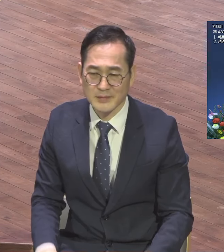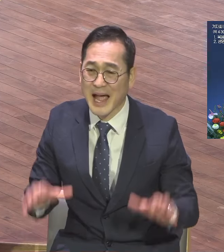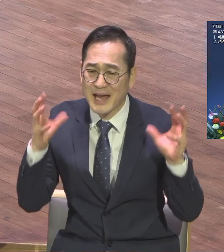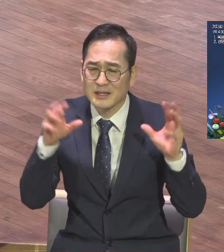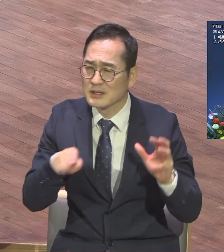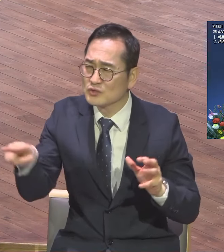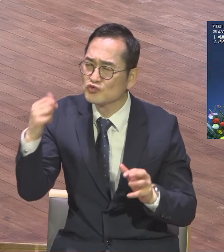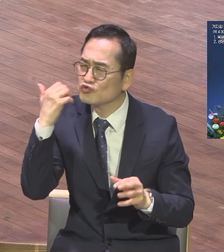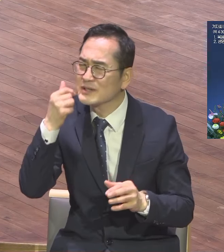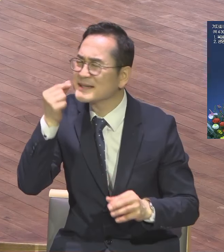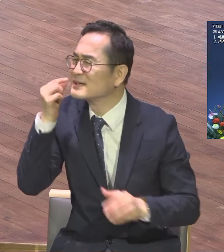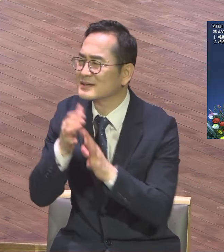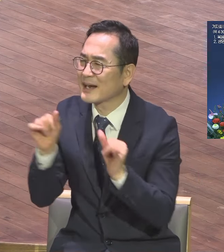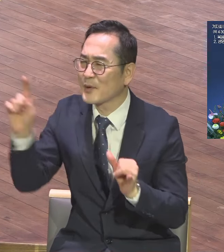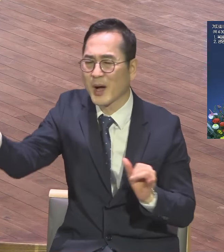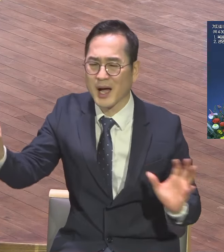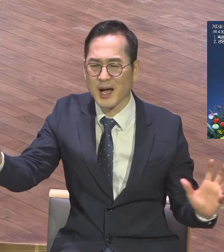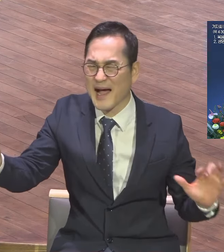뜰